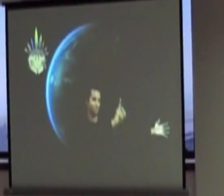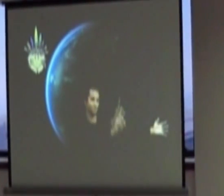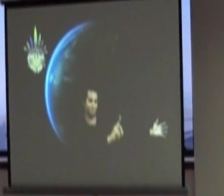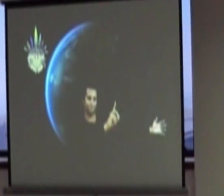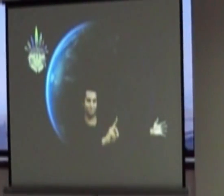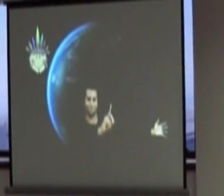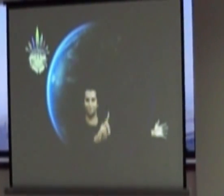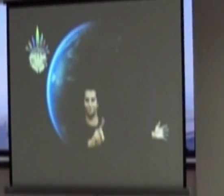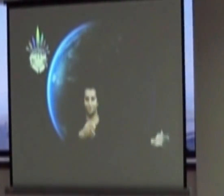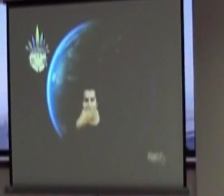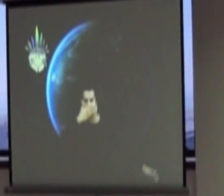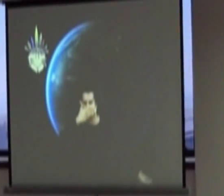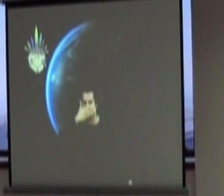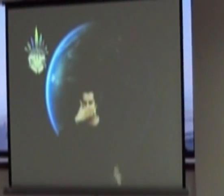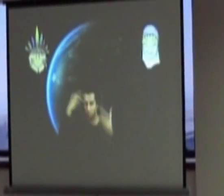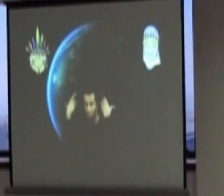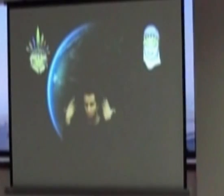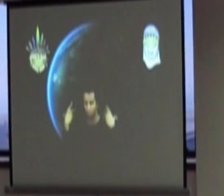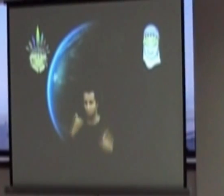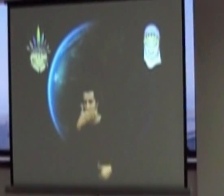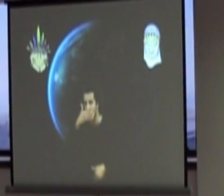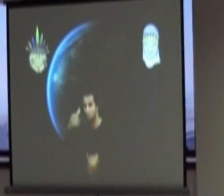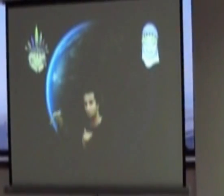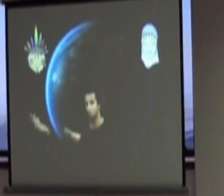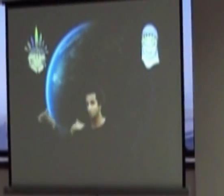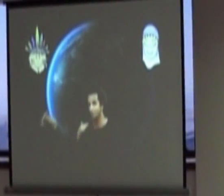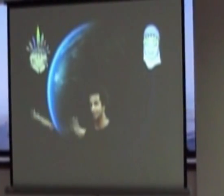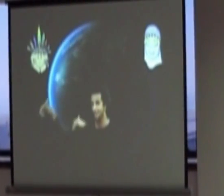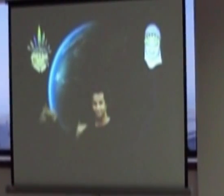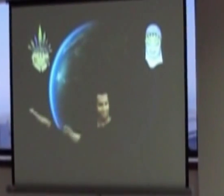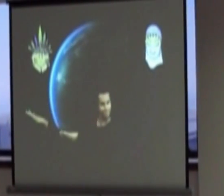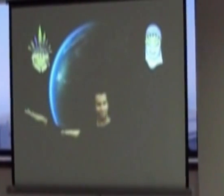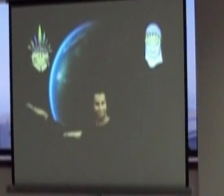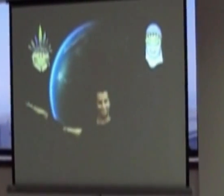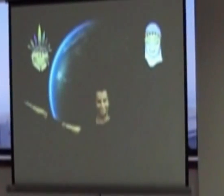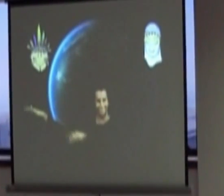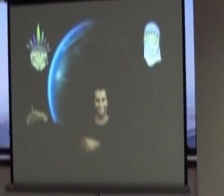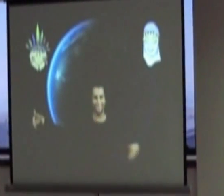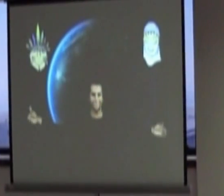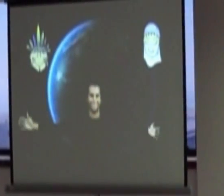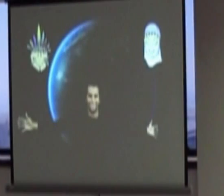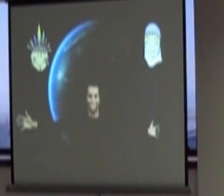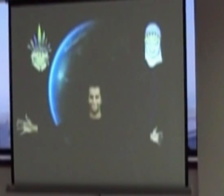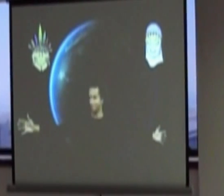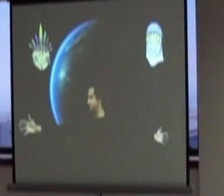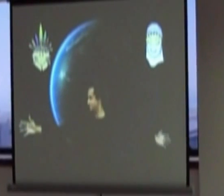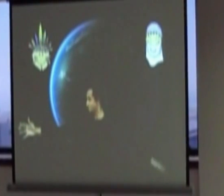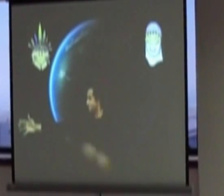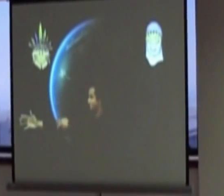indígenas, de outras culturas. Naquela mesma ave, nós temos outras aves,